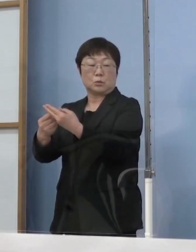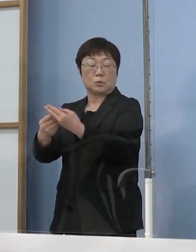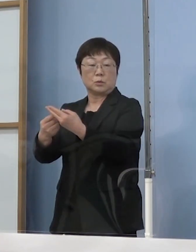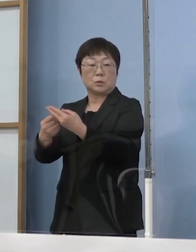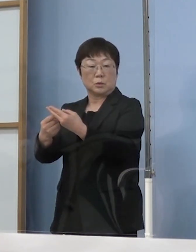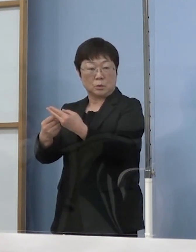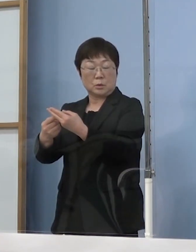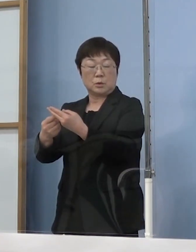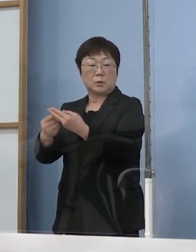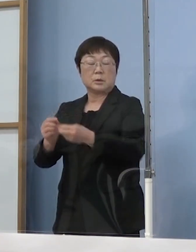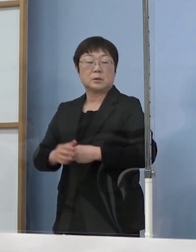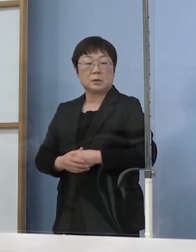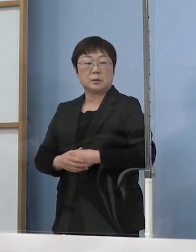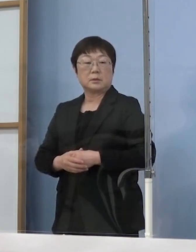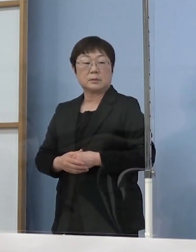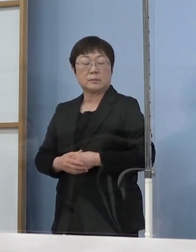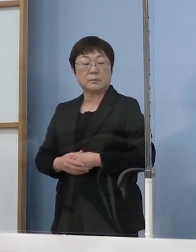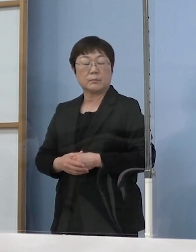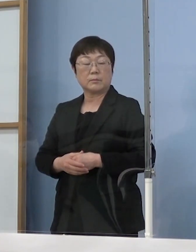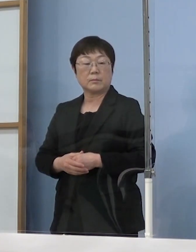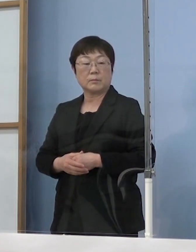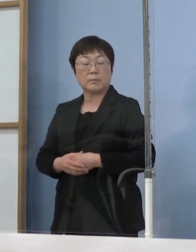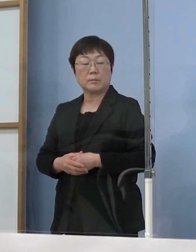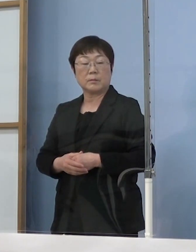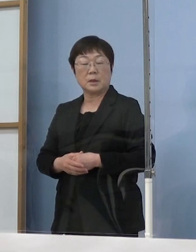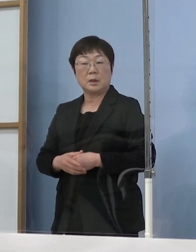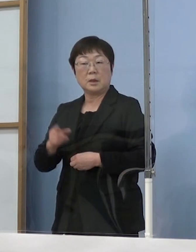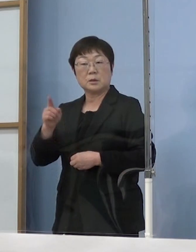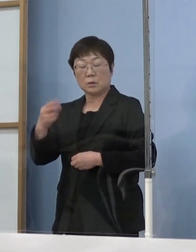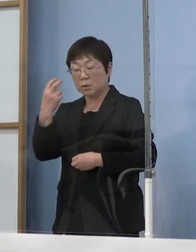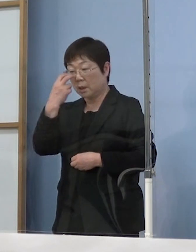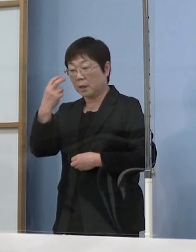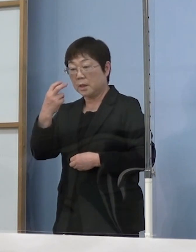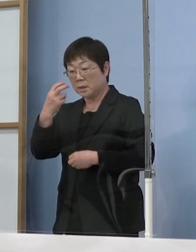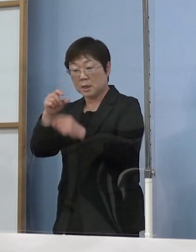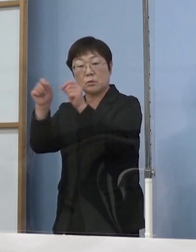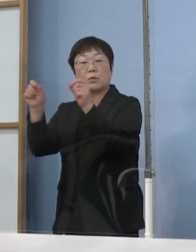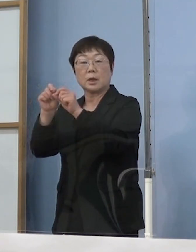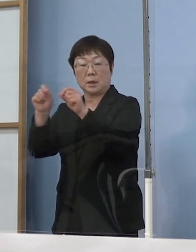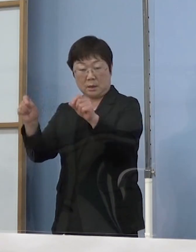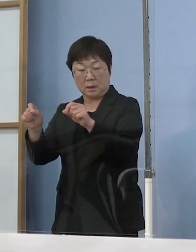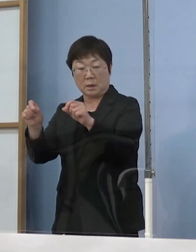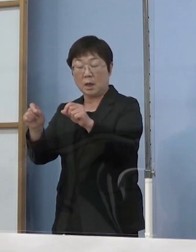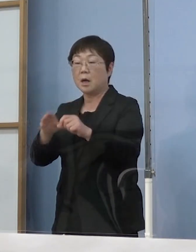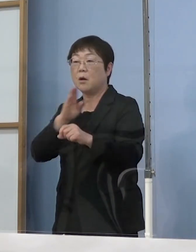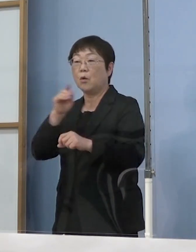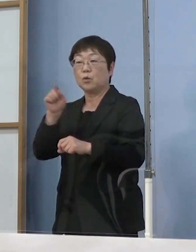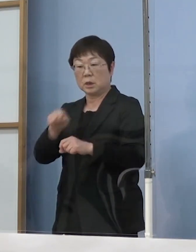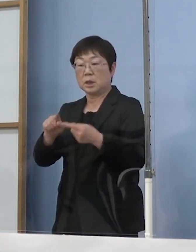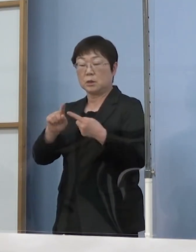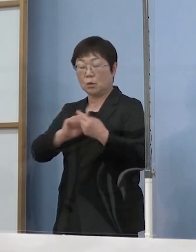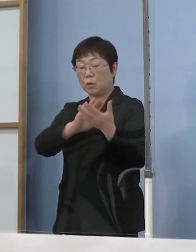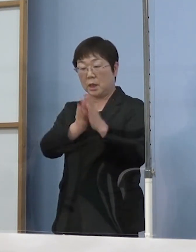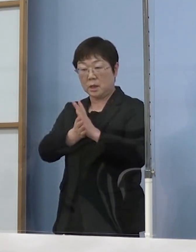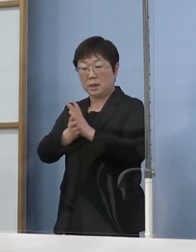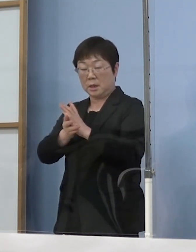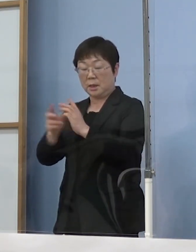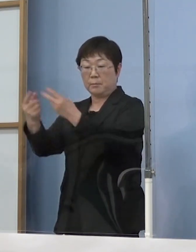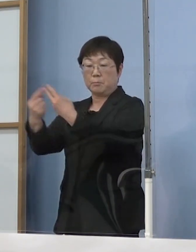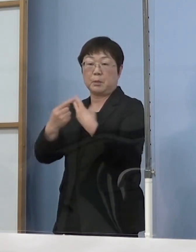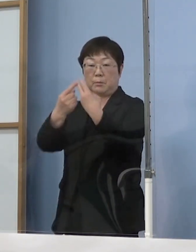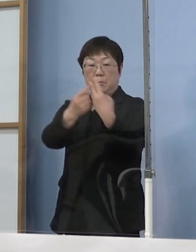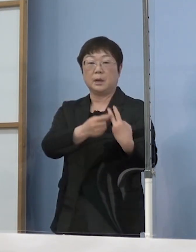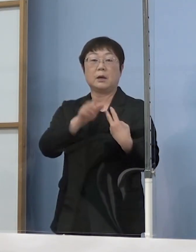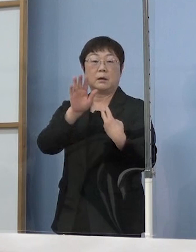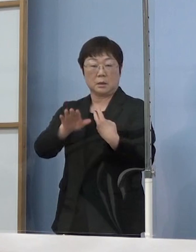して送り直していただくと、そしてそこで検査をした結果がご本人と県と両方に来る。で今日お